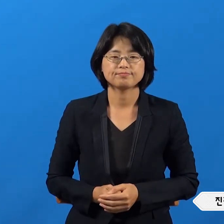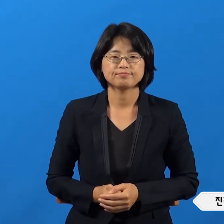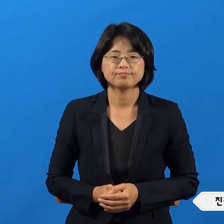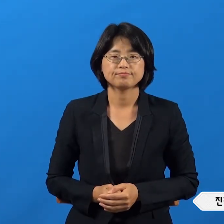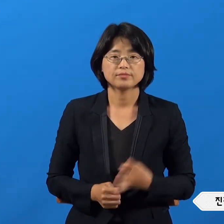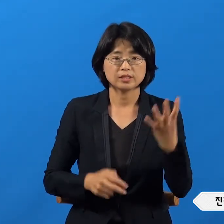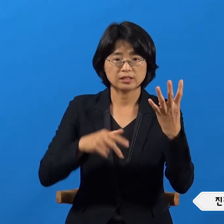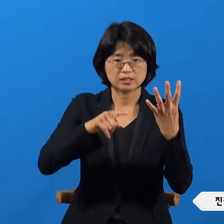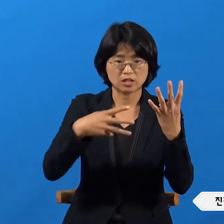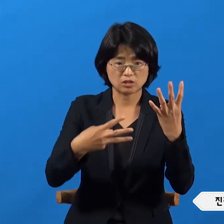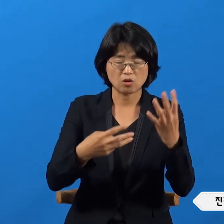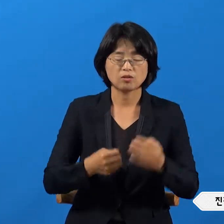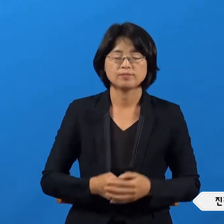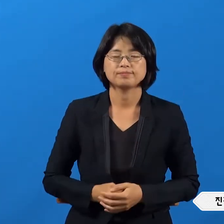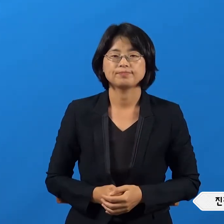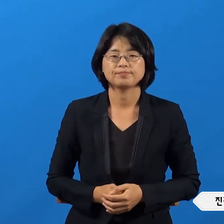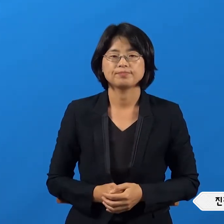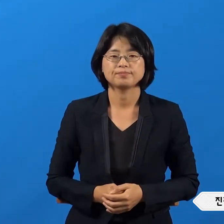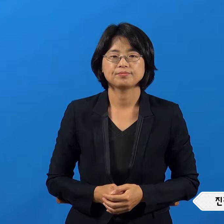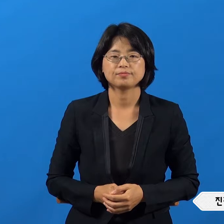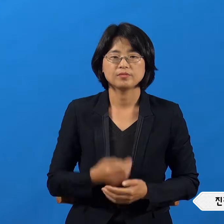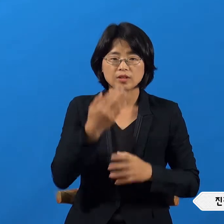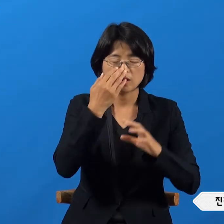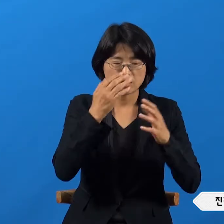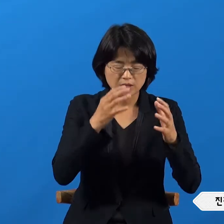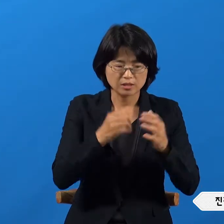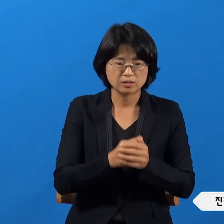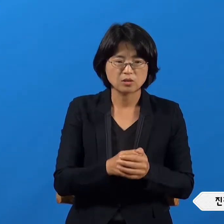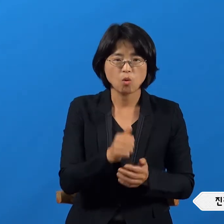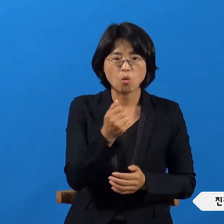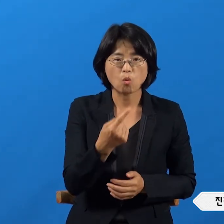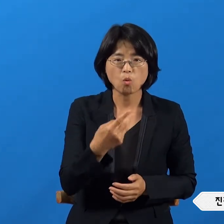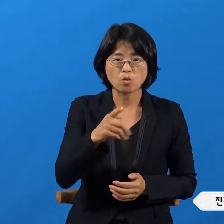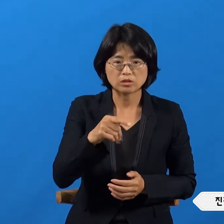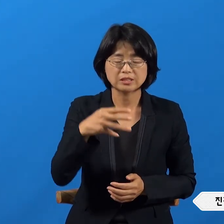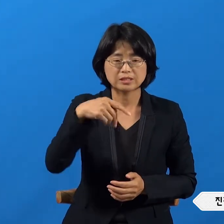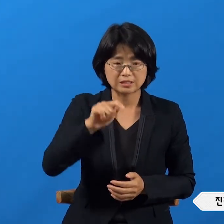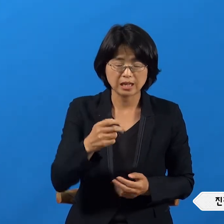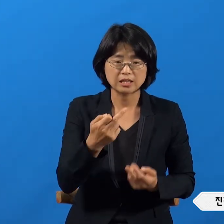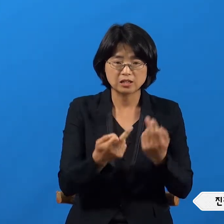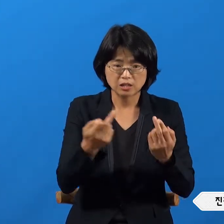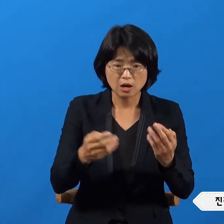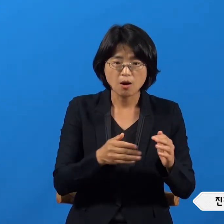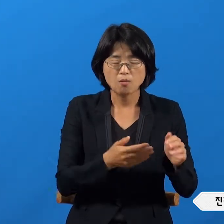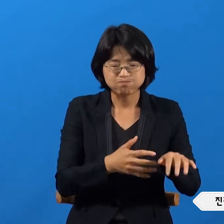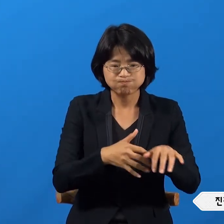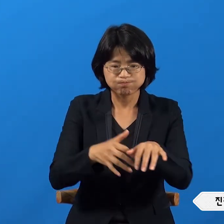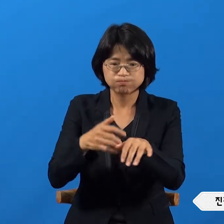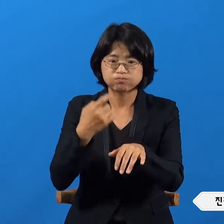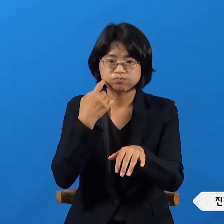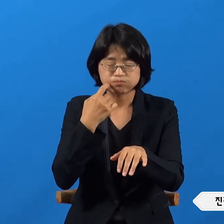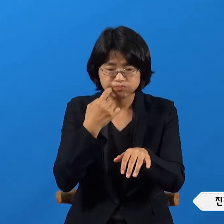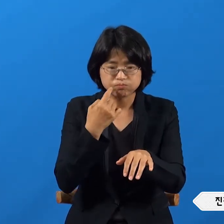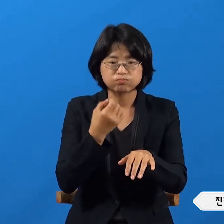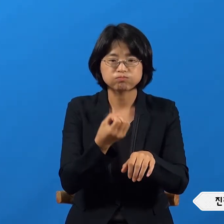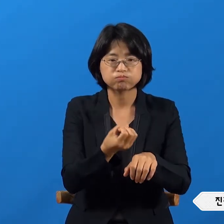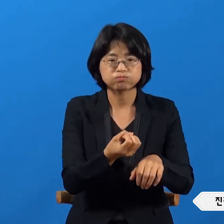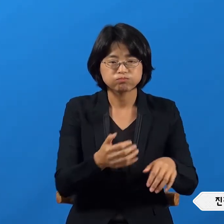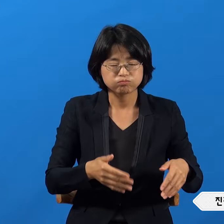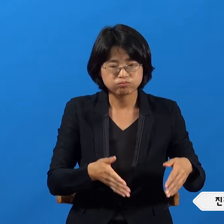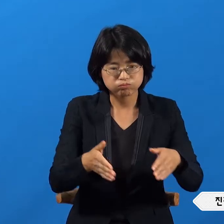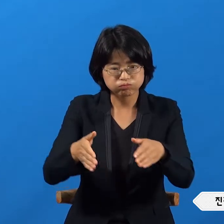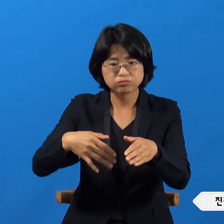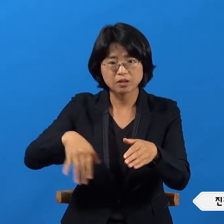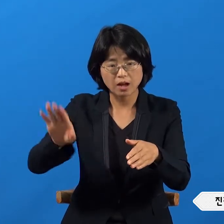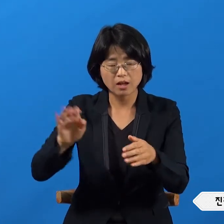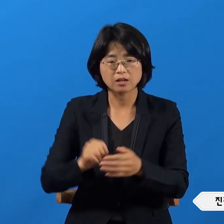백성이 호르산에서 출발하여 홍해길을 따라 에돔 땅을 우회하려 하였다가 길로 말미암아 백성의